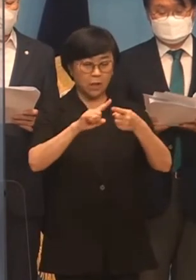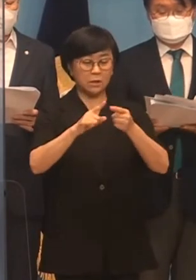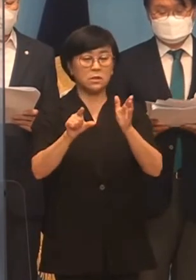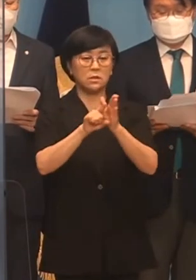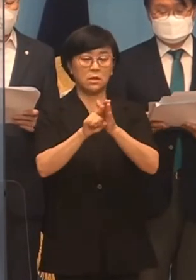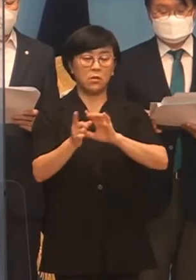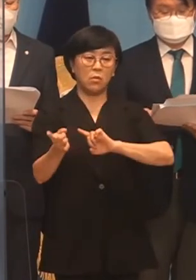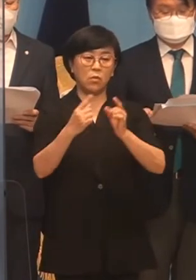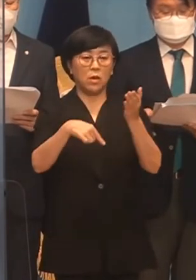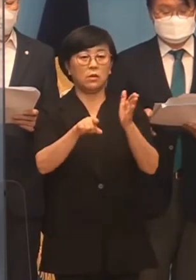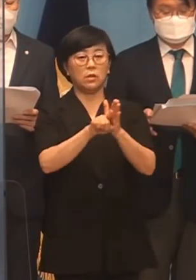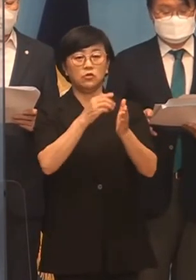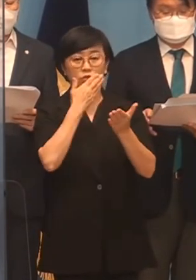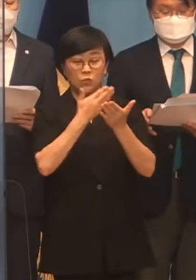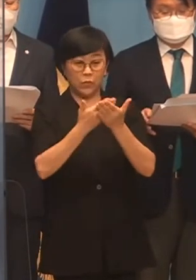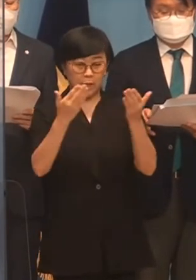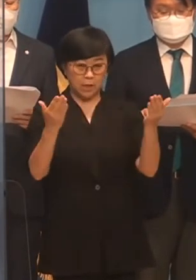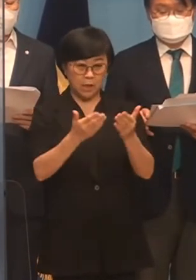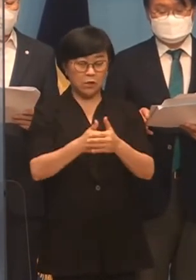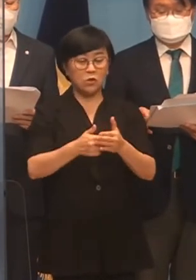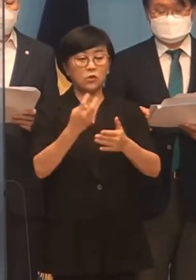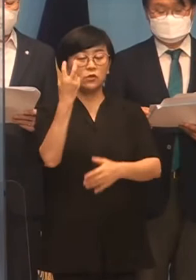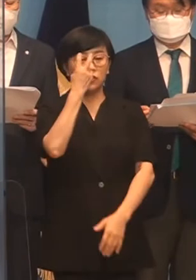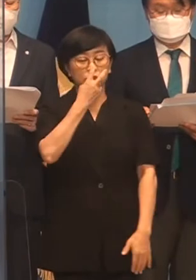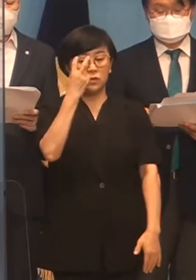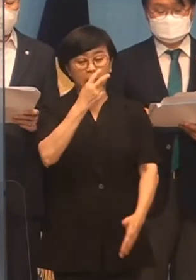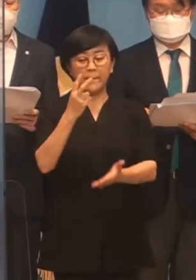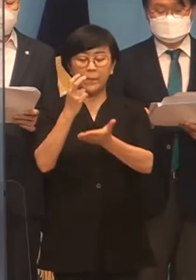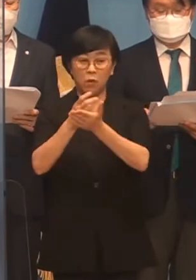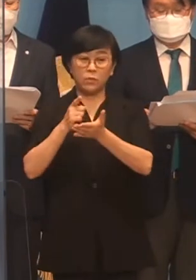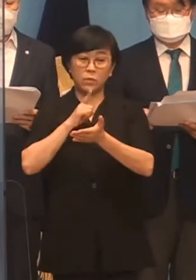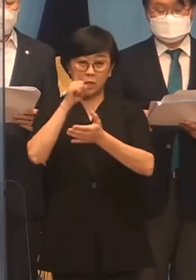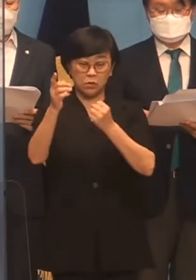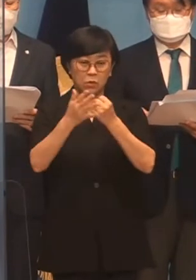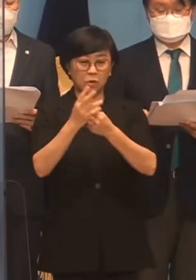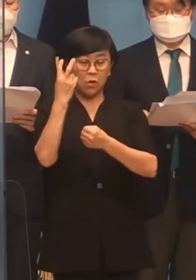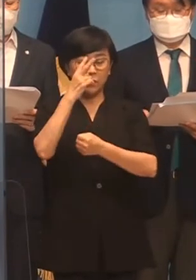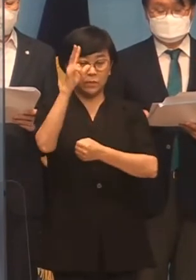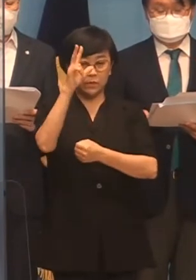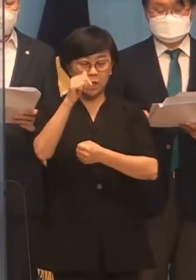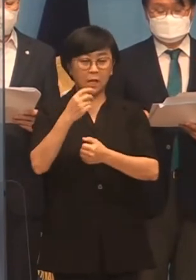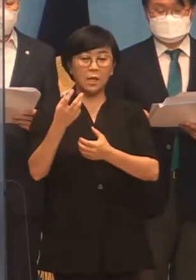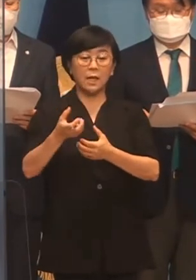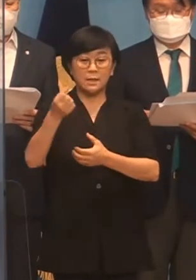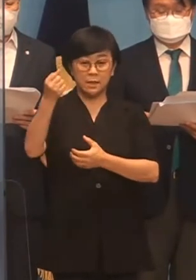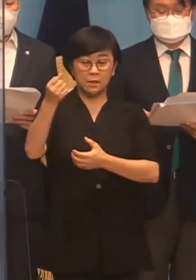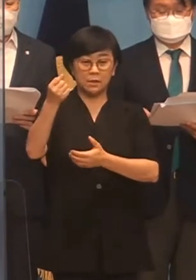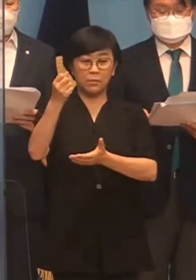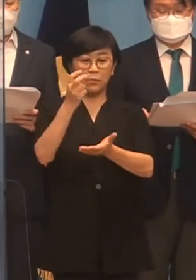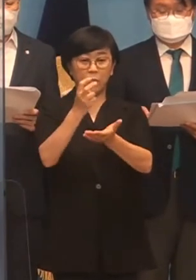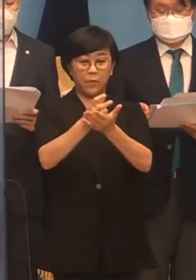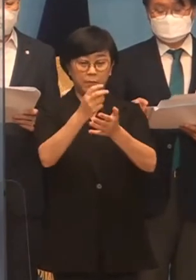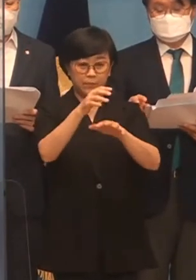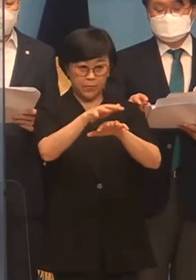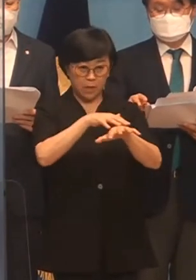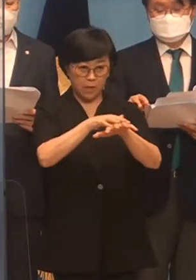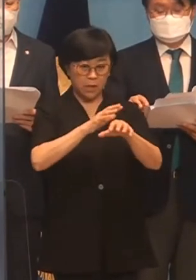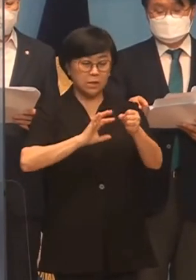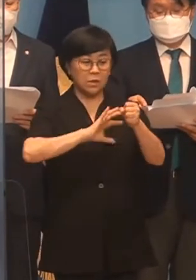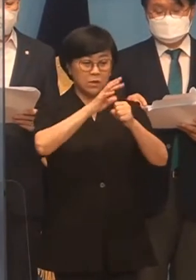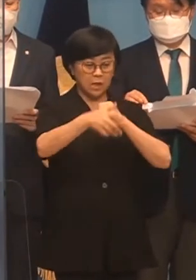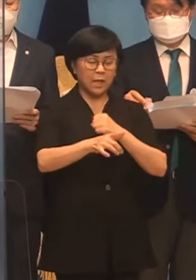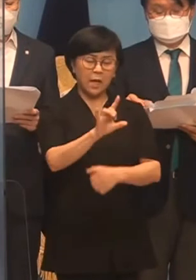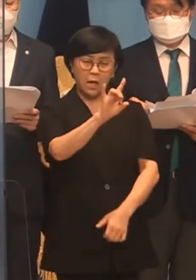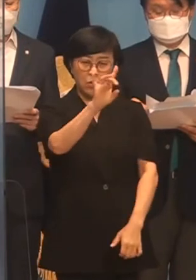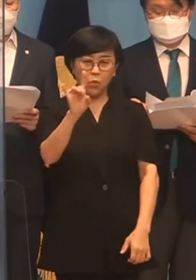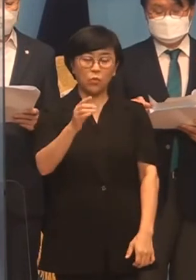매우 중차대한 일입니다. 수사권과 기소권을 다 가진 검사 지배형 형사사법체계는 전 세계